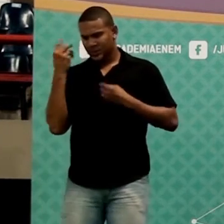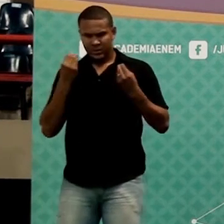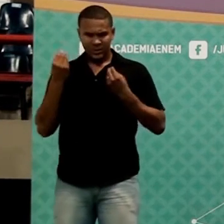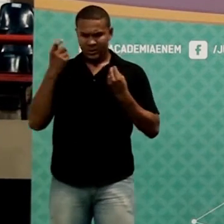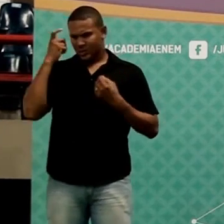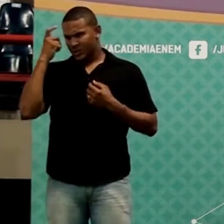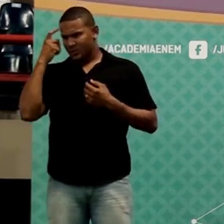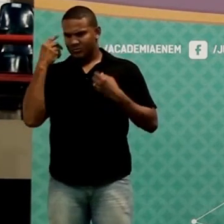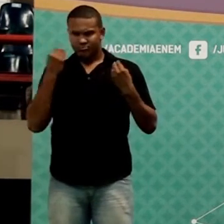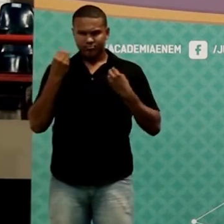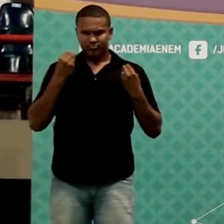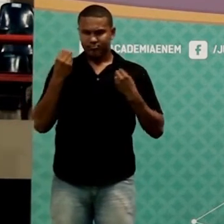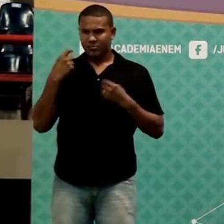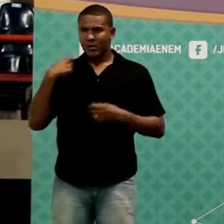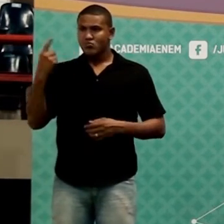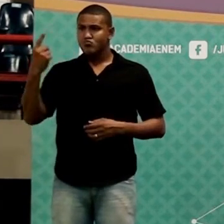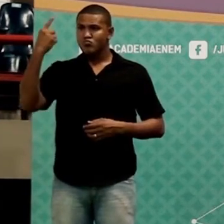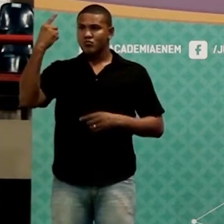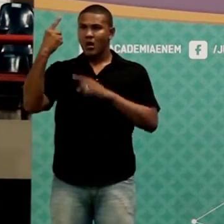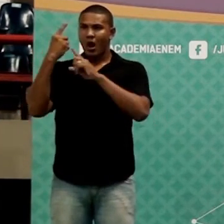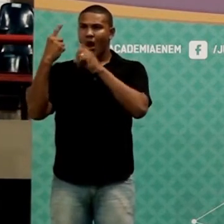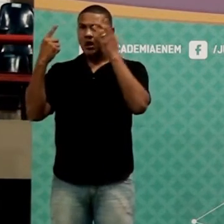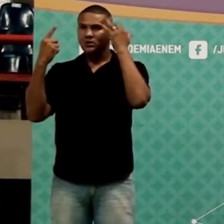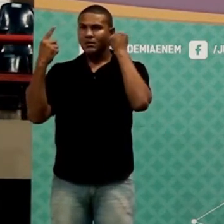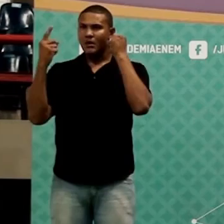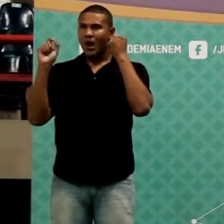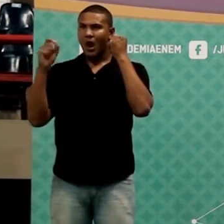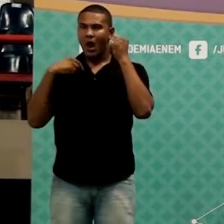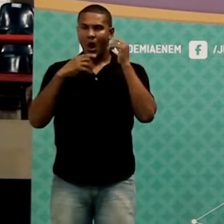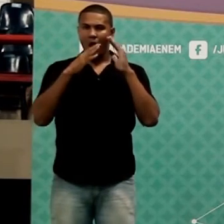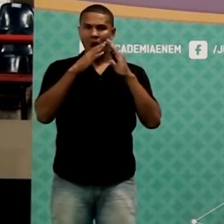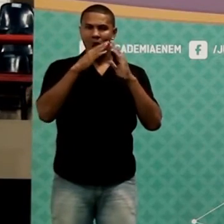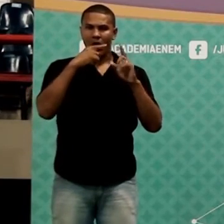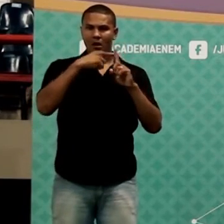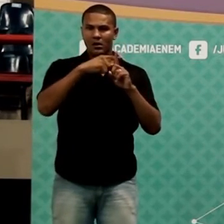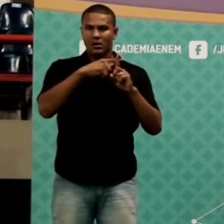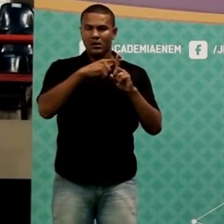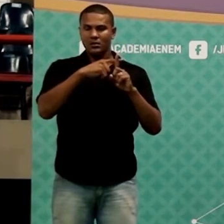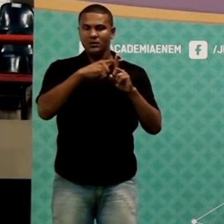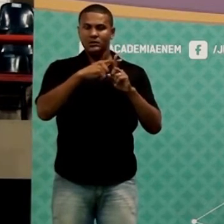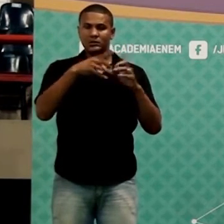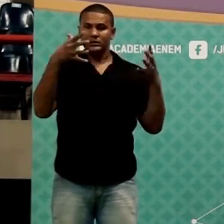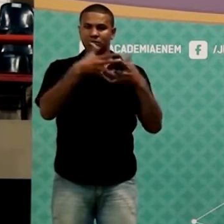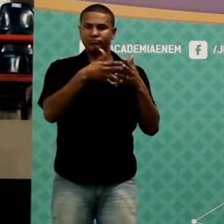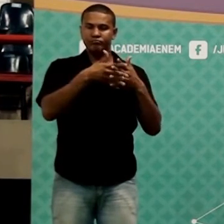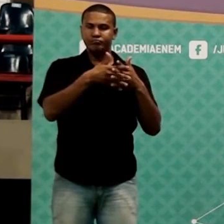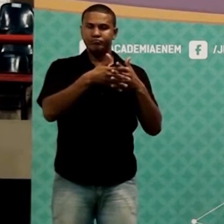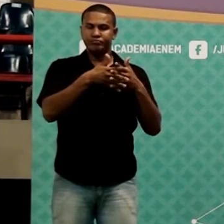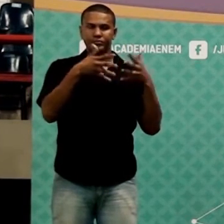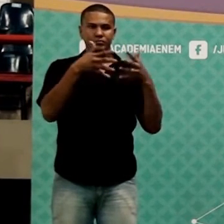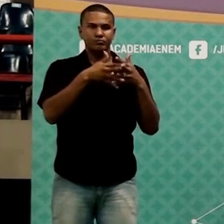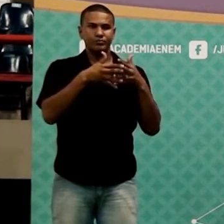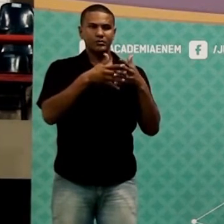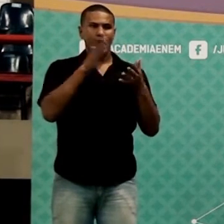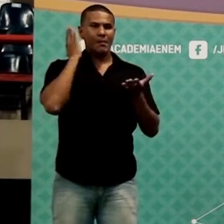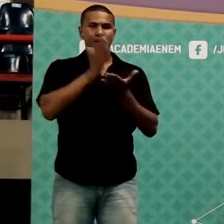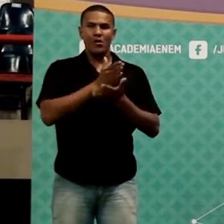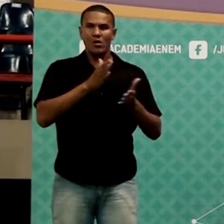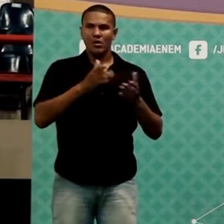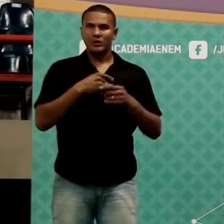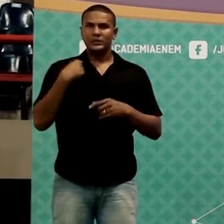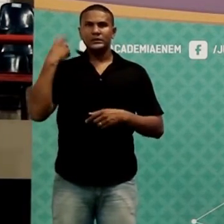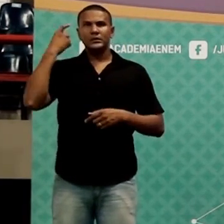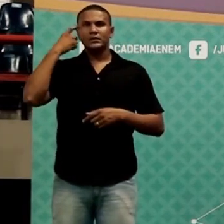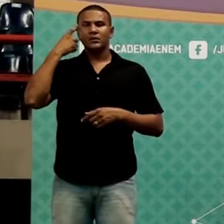coisa que ele podia fazer para aumentar o poder: tirar a interferência da igreja. Ele não gosta da interferência do